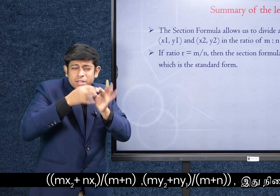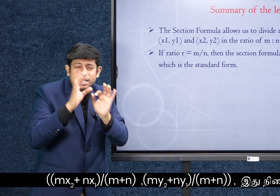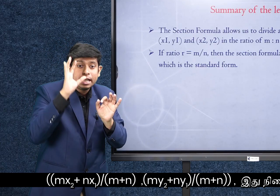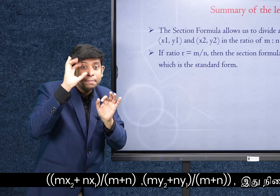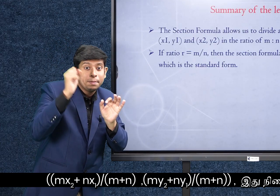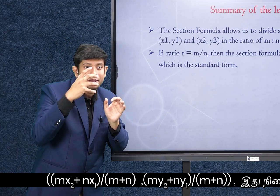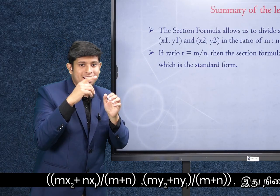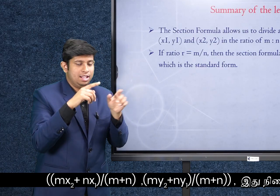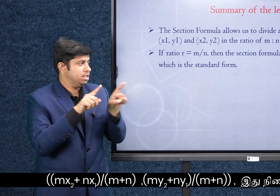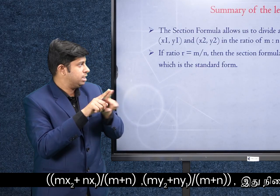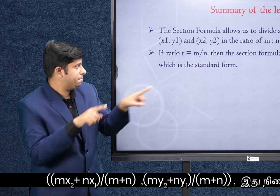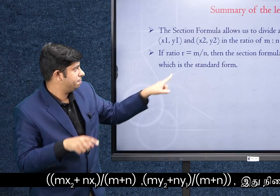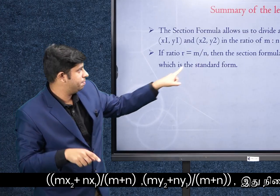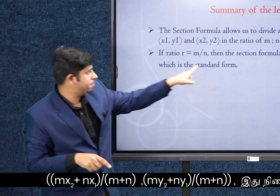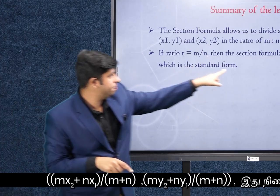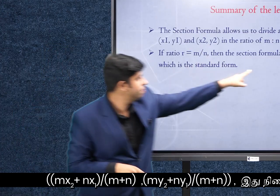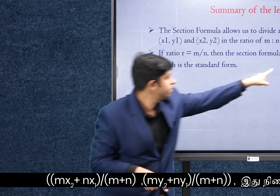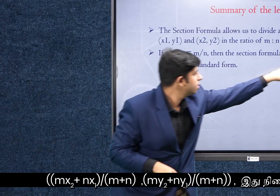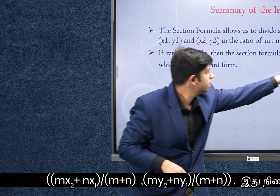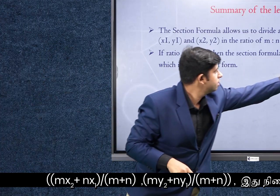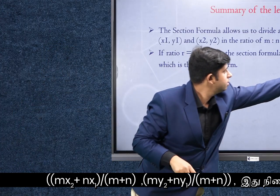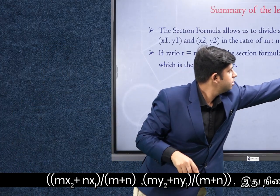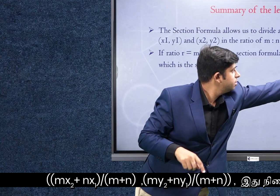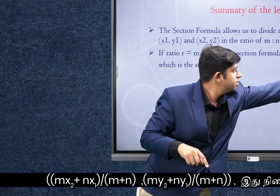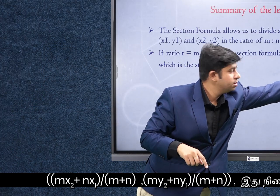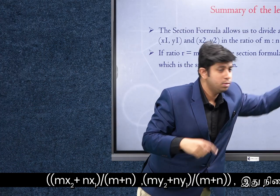இது நிலையான வடிவமாகும்.